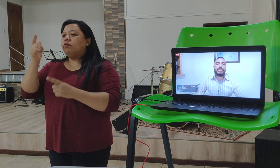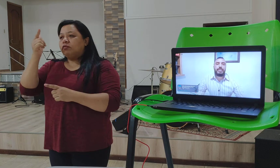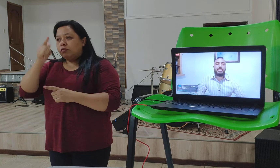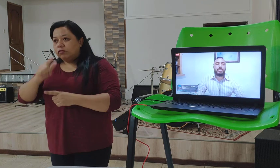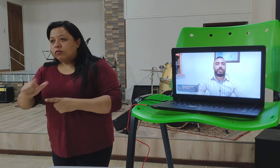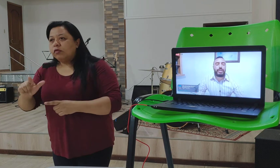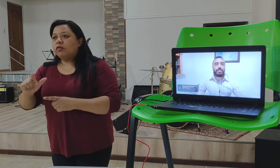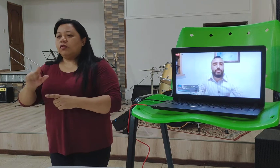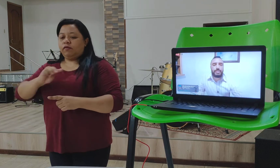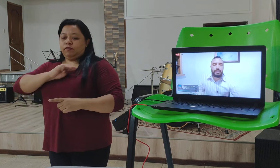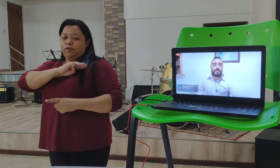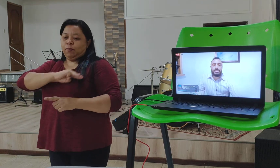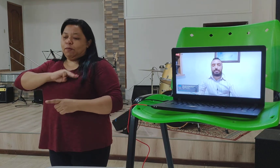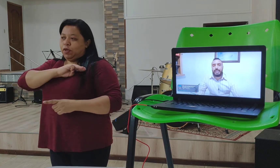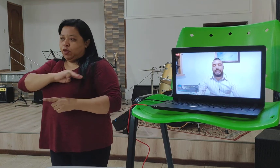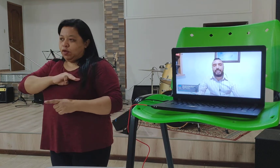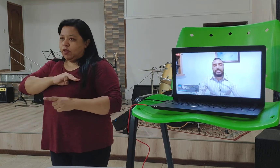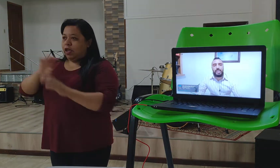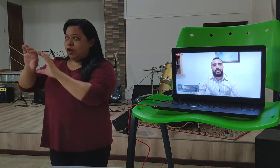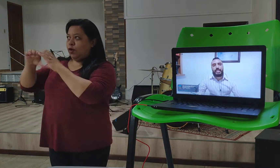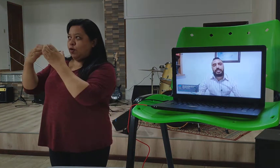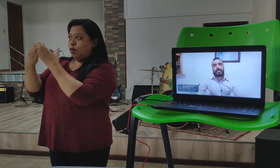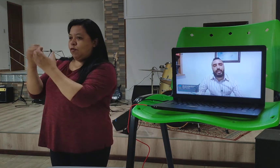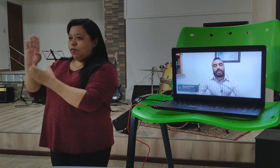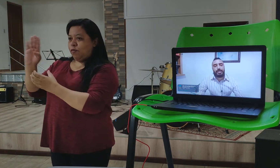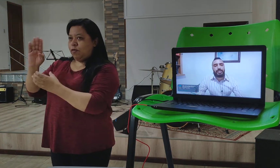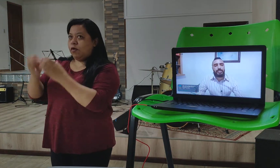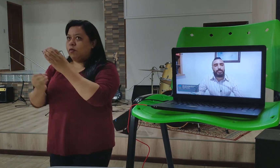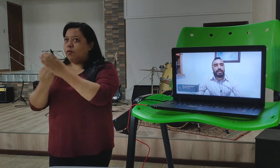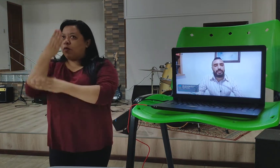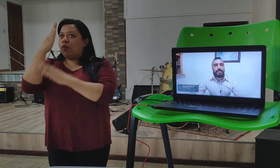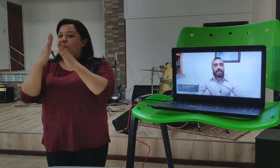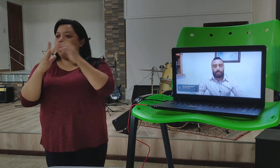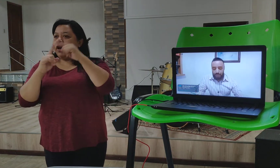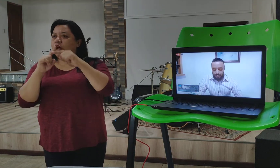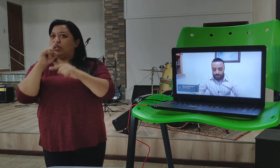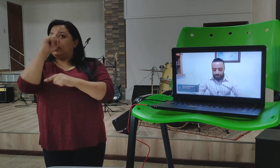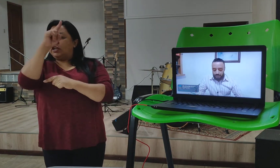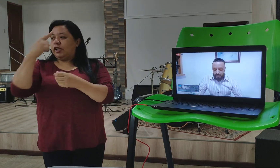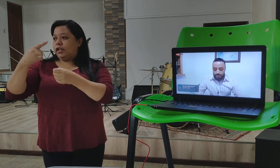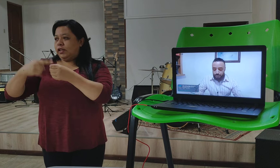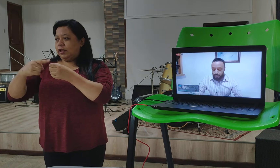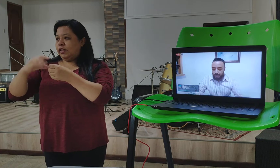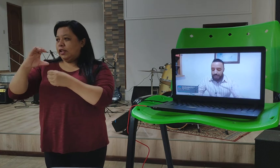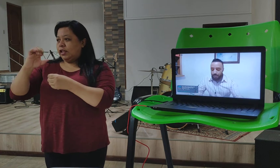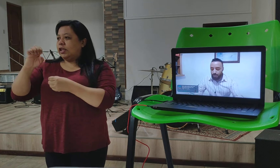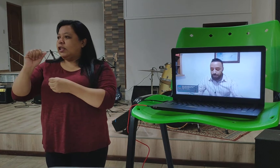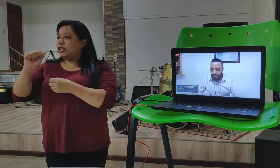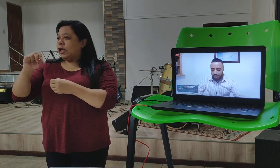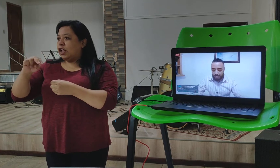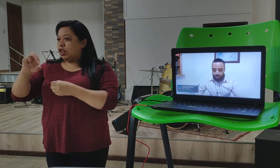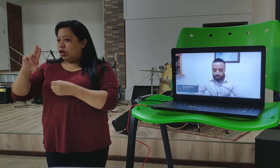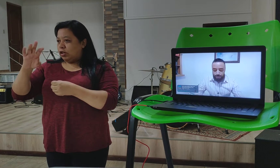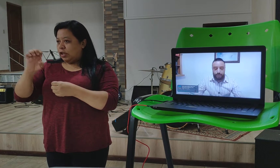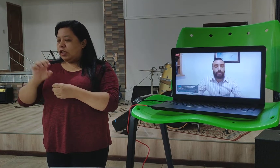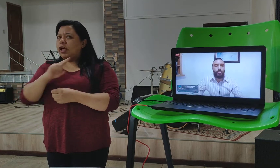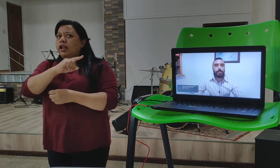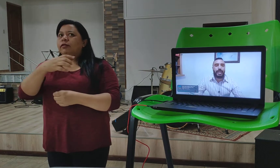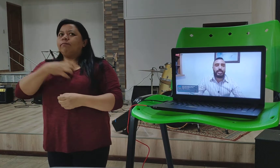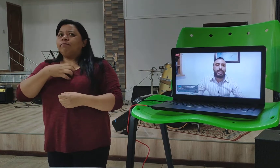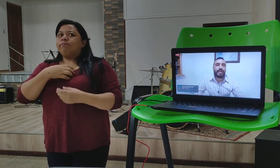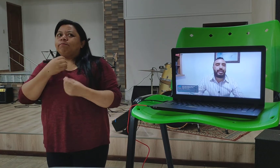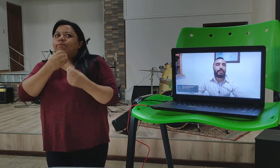vez, missionário da Convenção Batista Paranaense, revitalizando a Igreja Batista Esperança em Cianorte, e foi-me dado o privilégio de